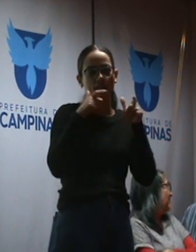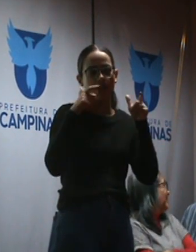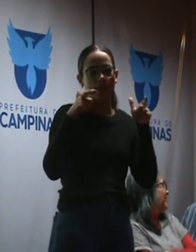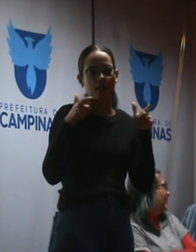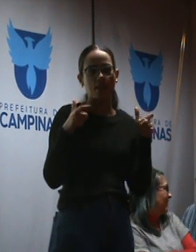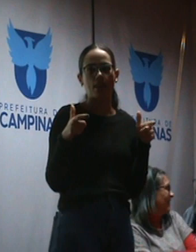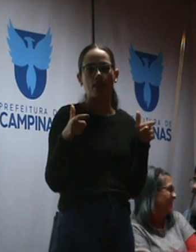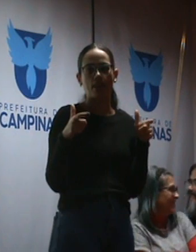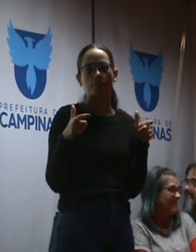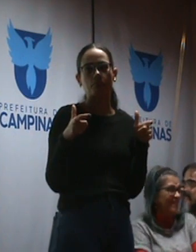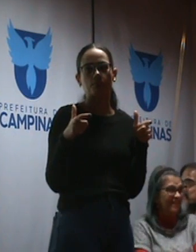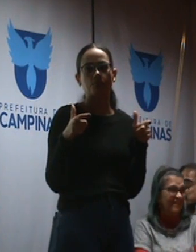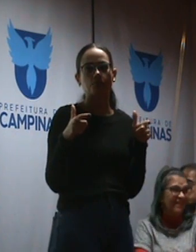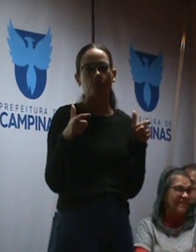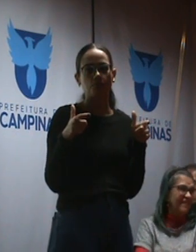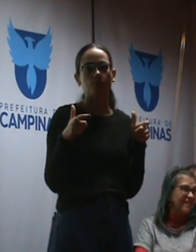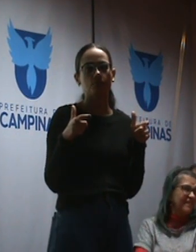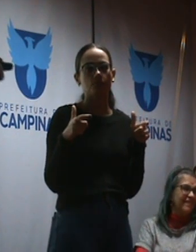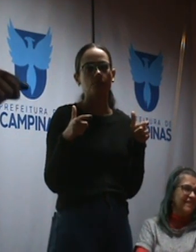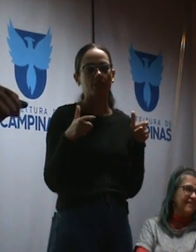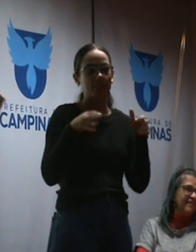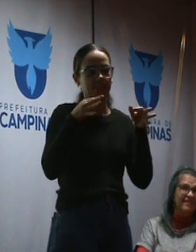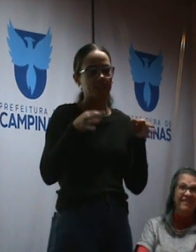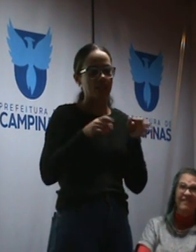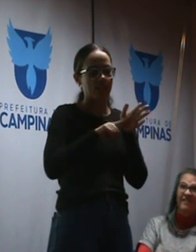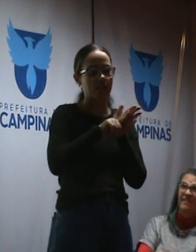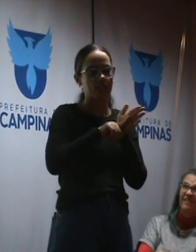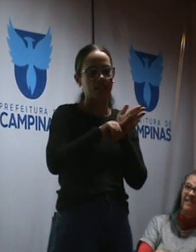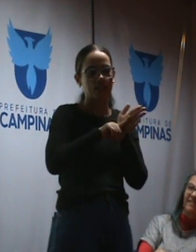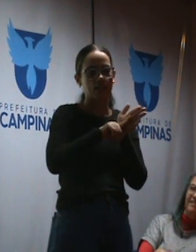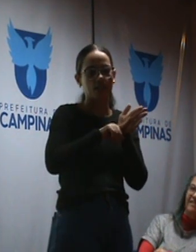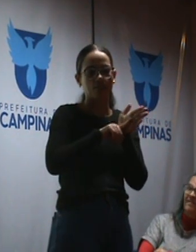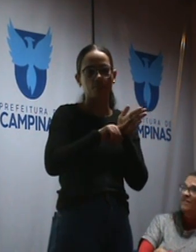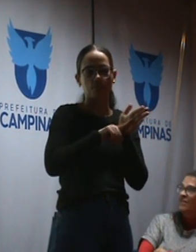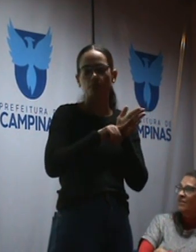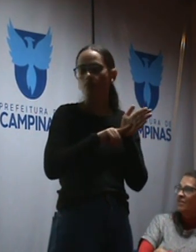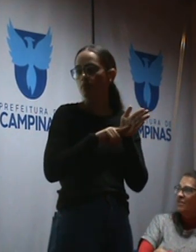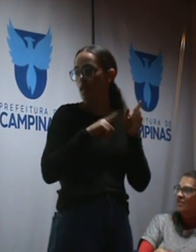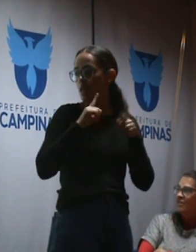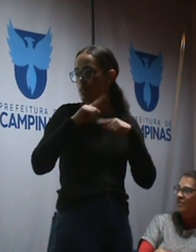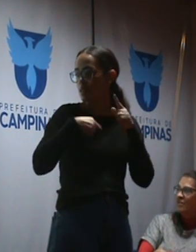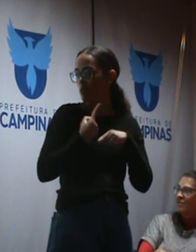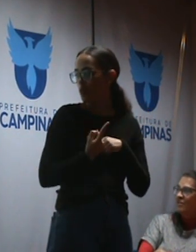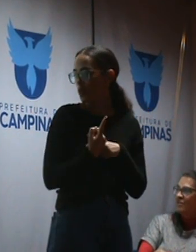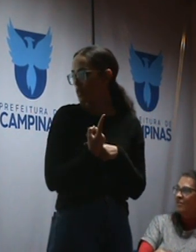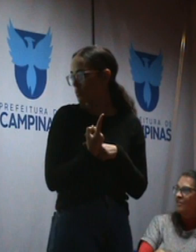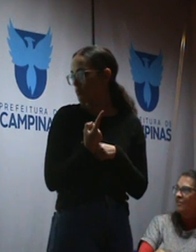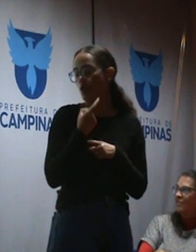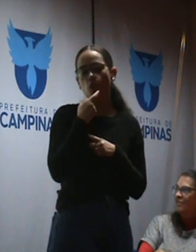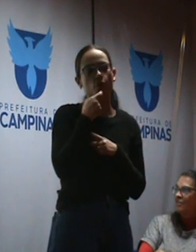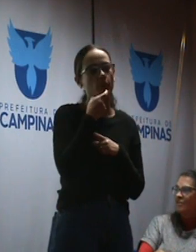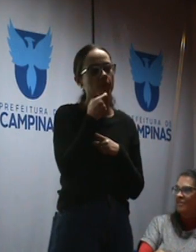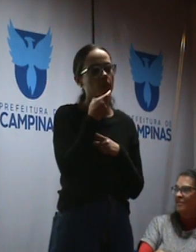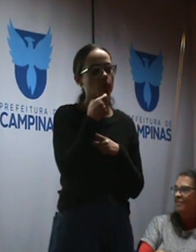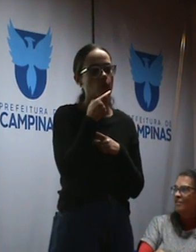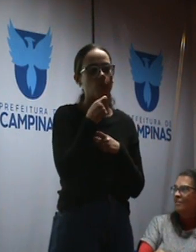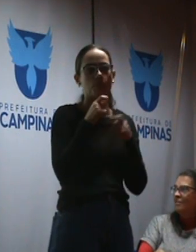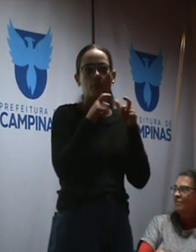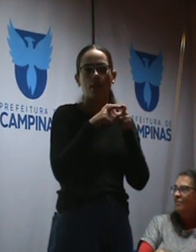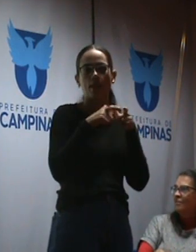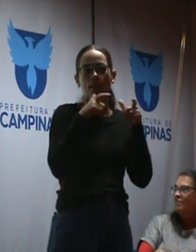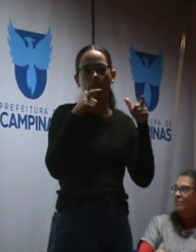mais. O confirmado para o descartado, eles quase se igualam. E aqui em abril, a gente tem